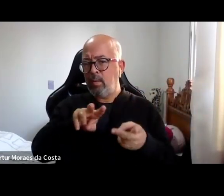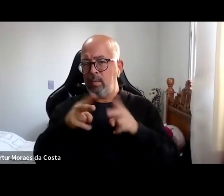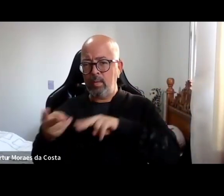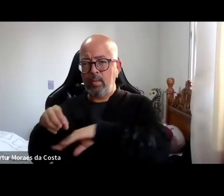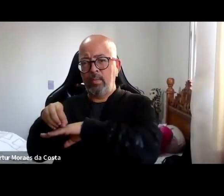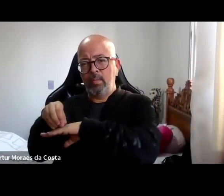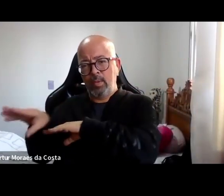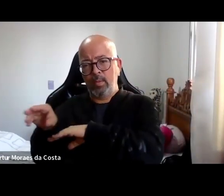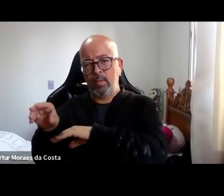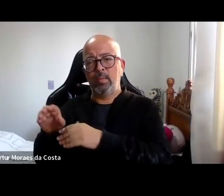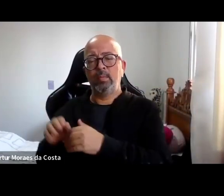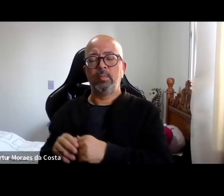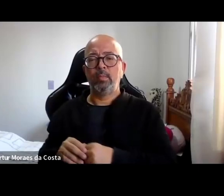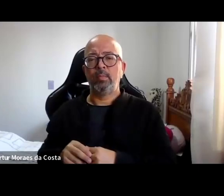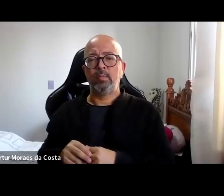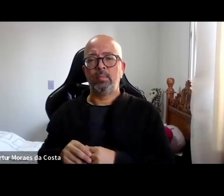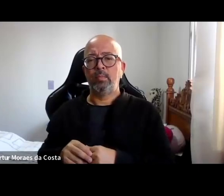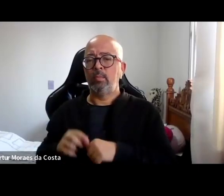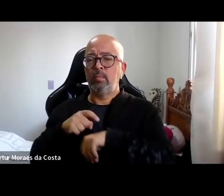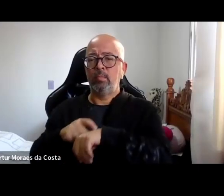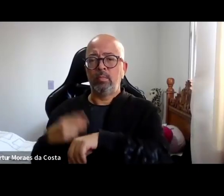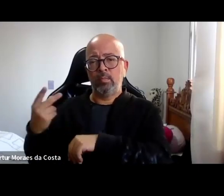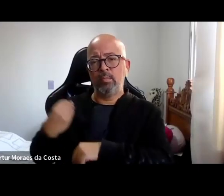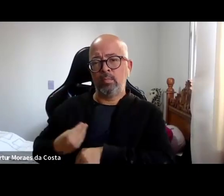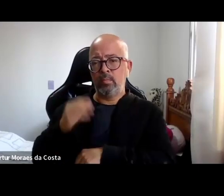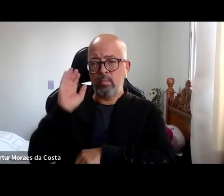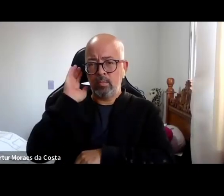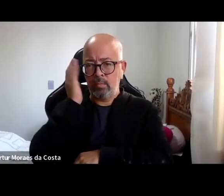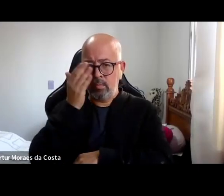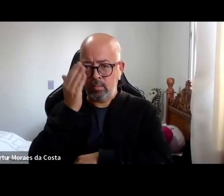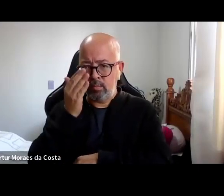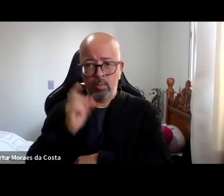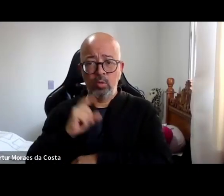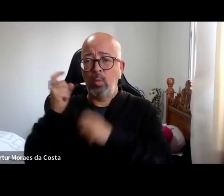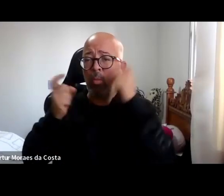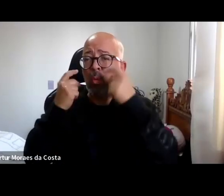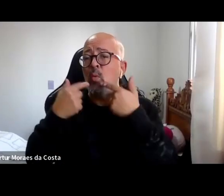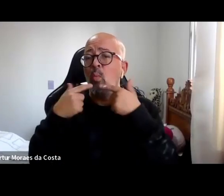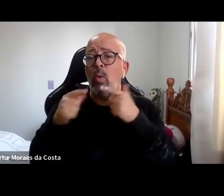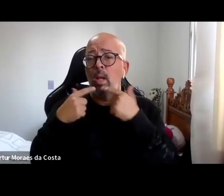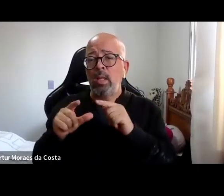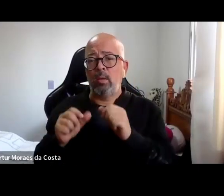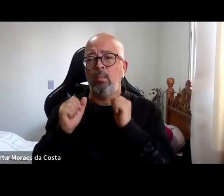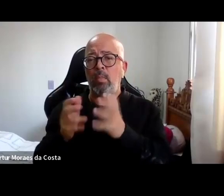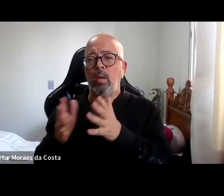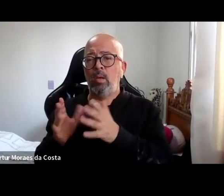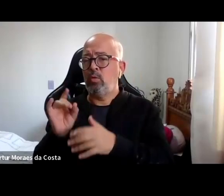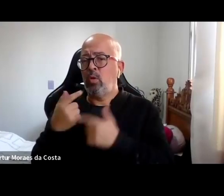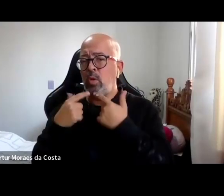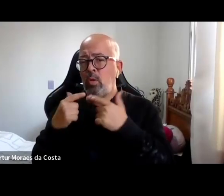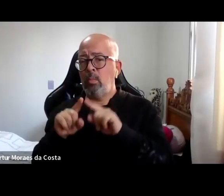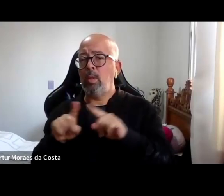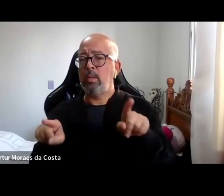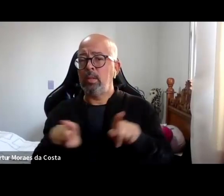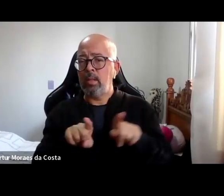participando Esta es la única forma en que la persona no solo pueda saber lo que se está diciendo sino que el mensaje